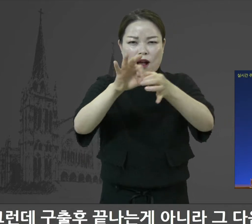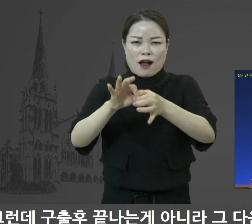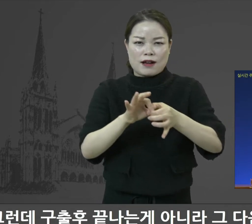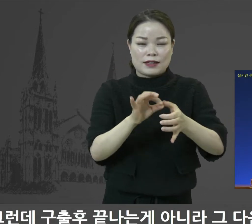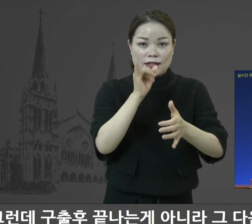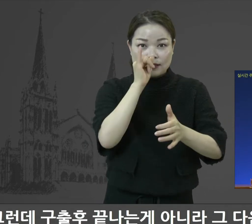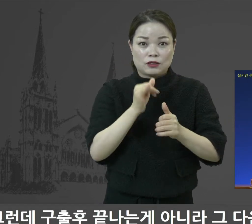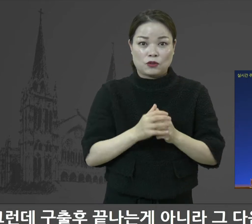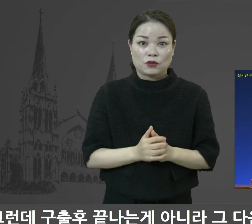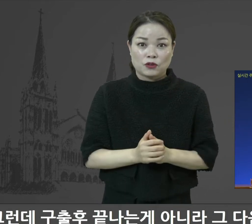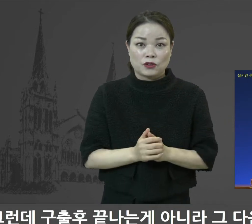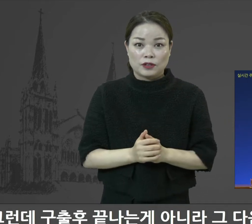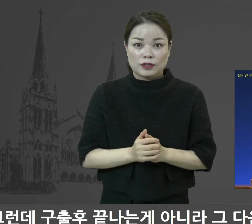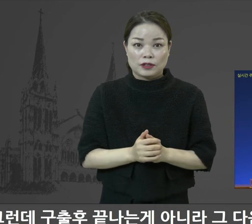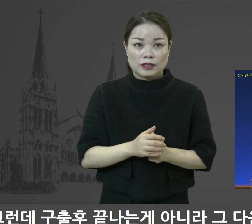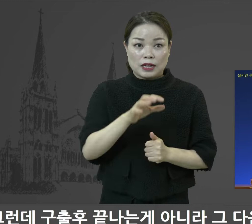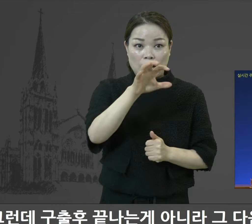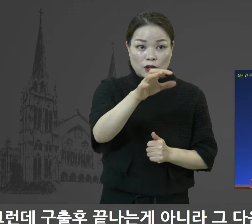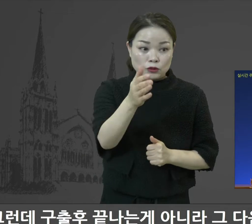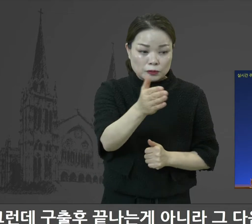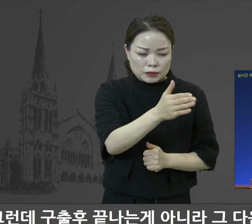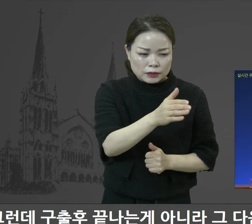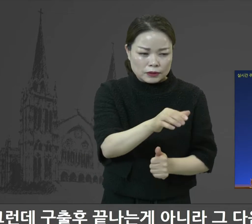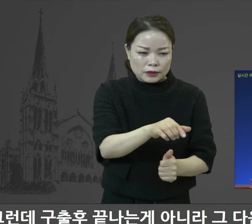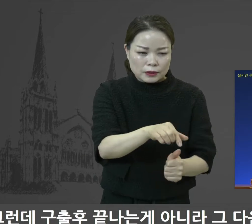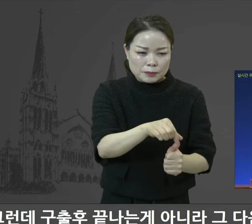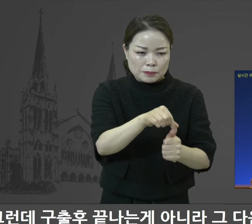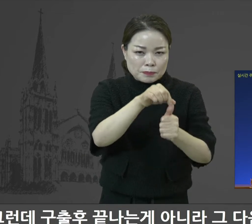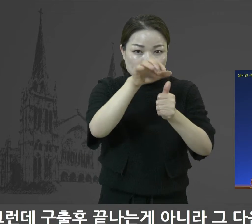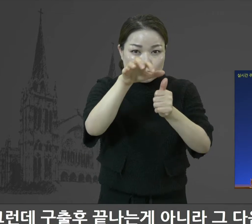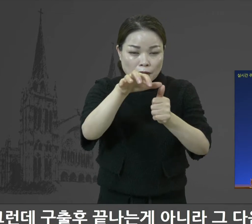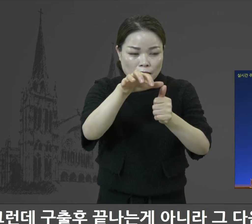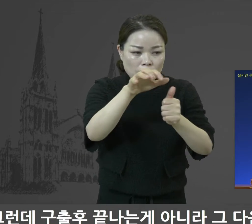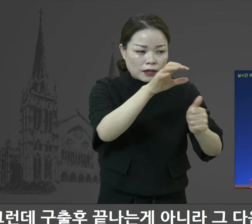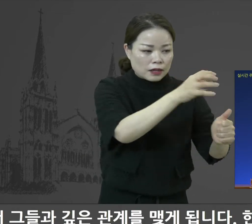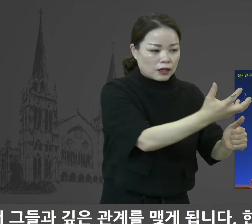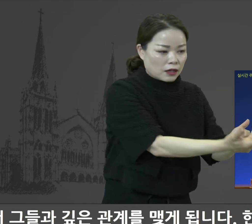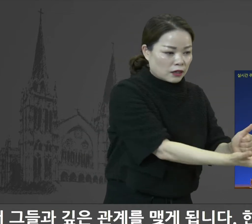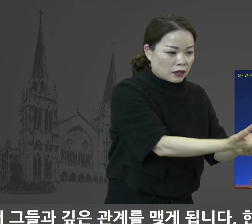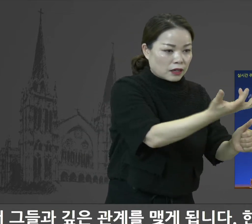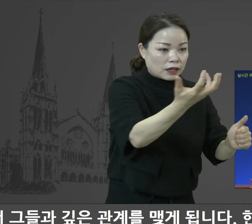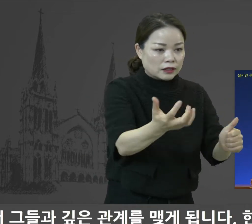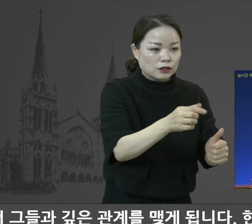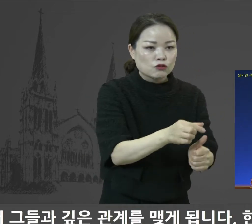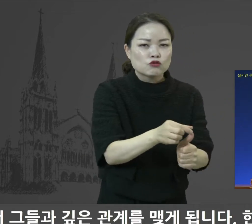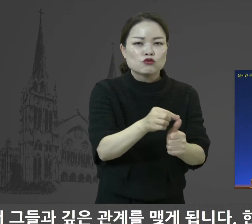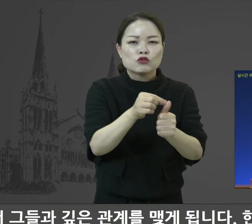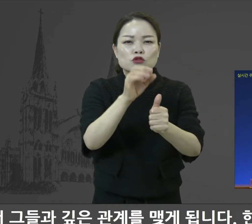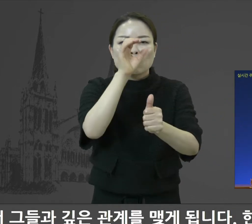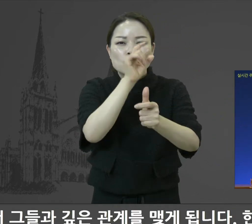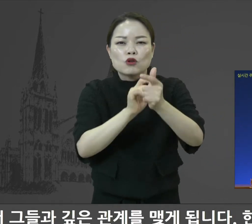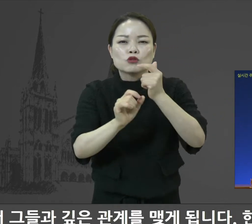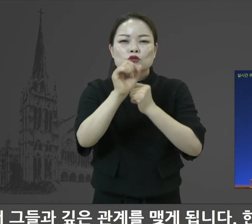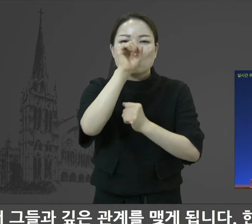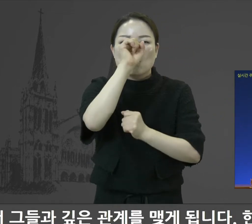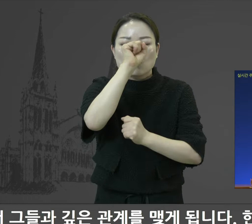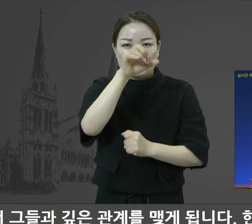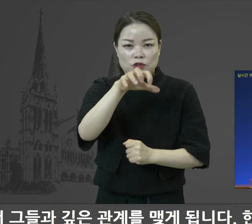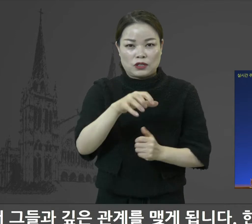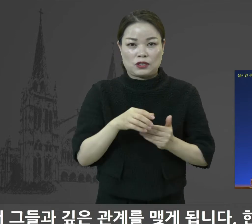됩니다. 한 곳으로부터 끄집어내어서 더 좋은 곳으로 인도하셔서 더 좋은